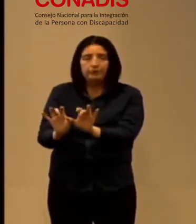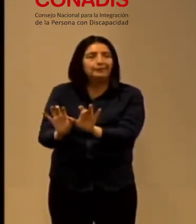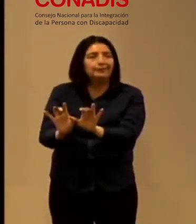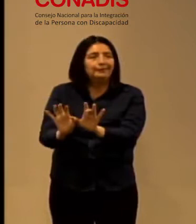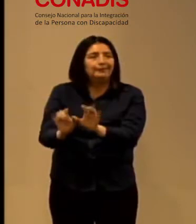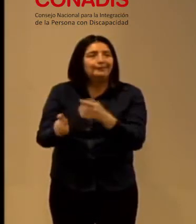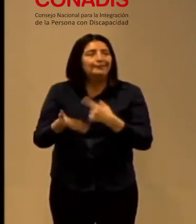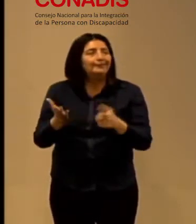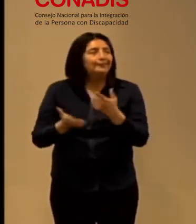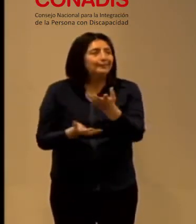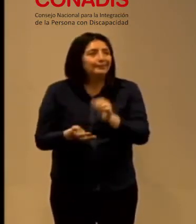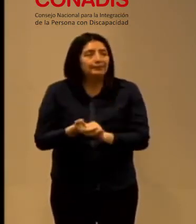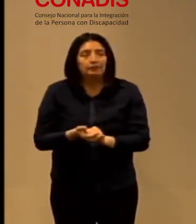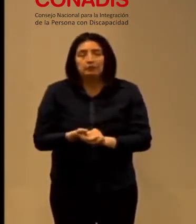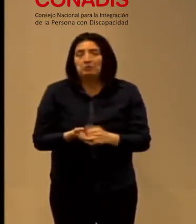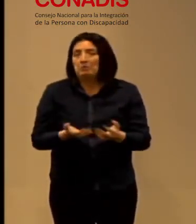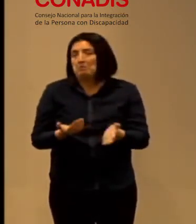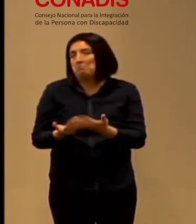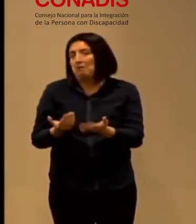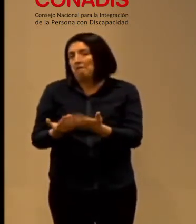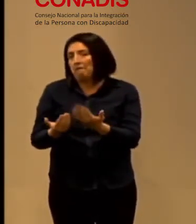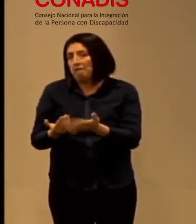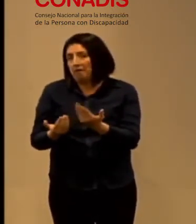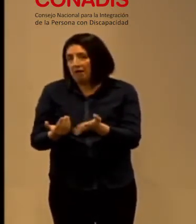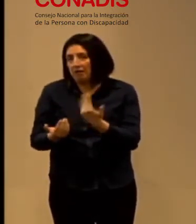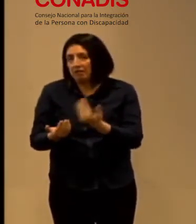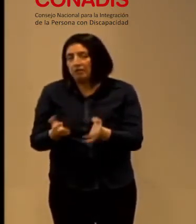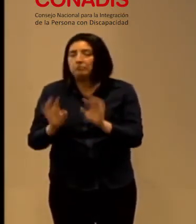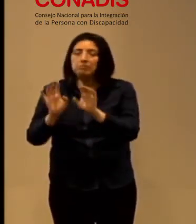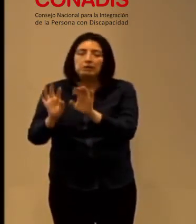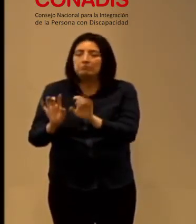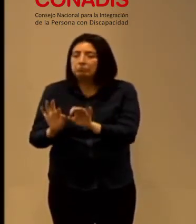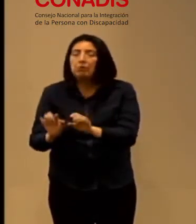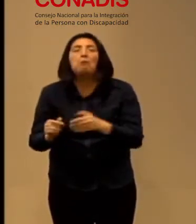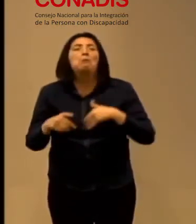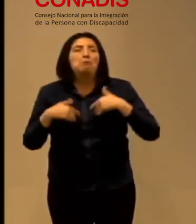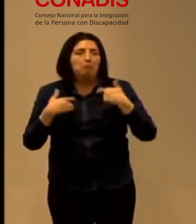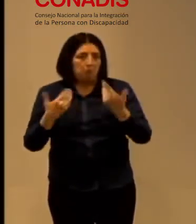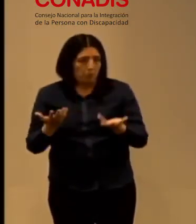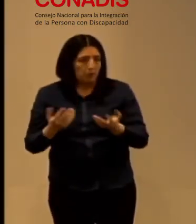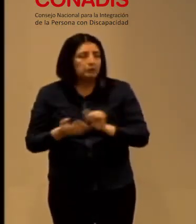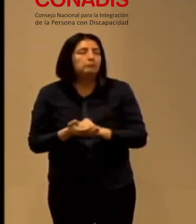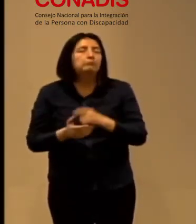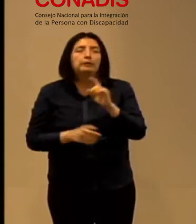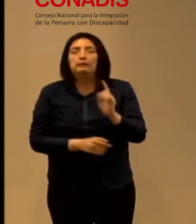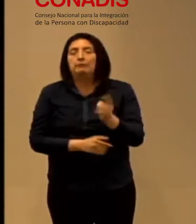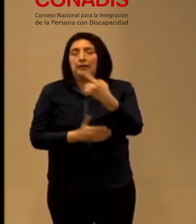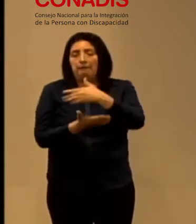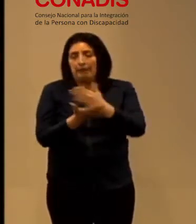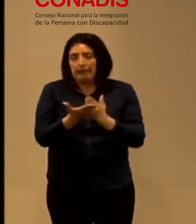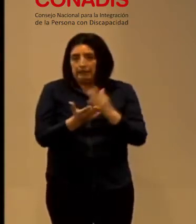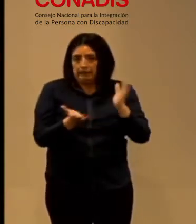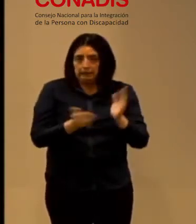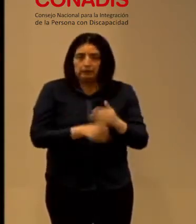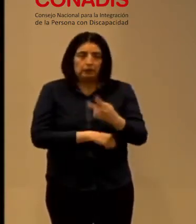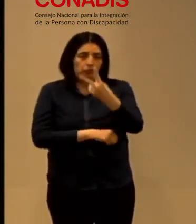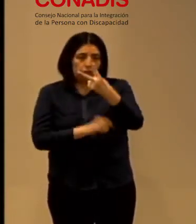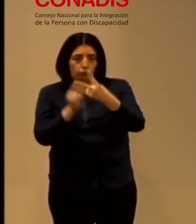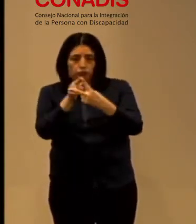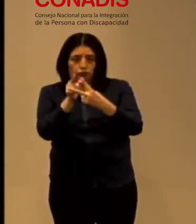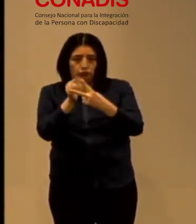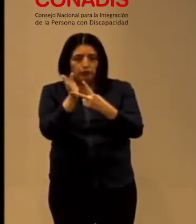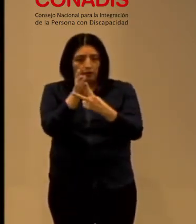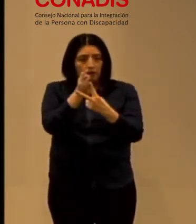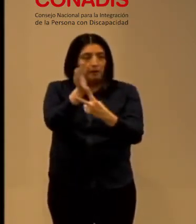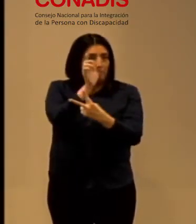se ha hecho mucho más sencilla este año y se pueden inscribir para una primera etapa, se ha dividido en 2 etapas. En la primera